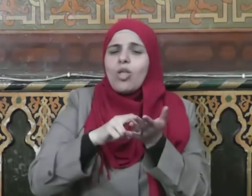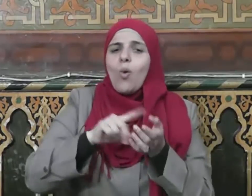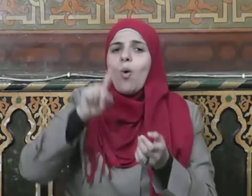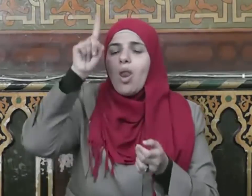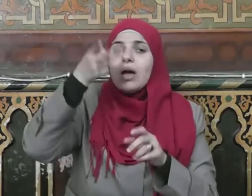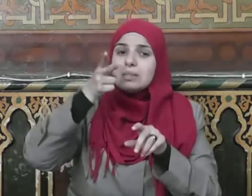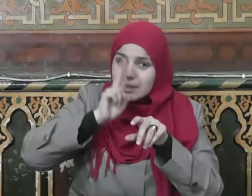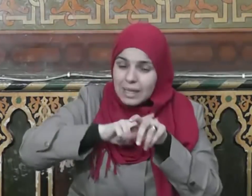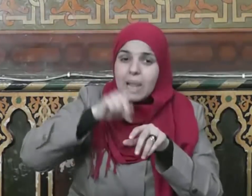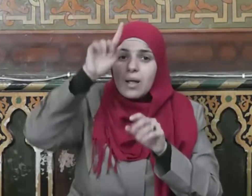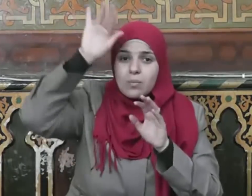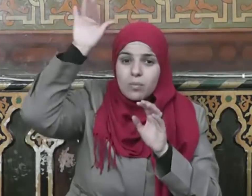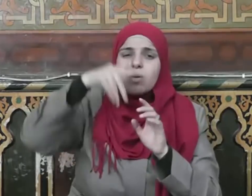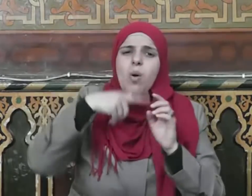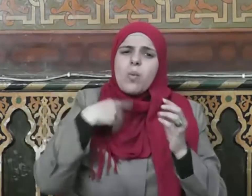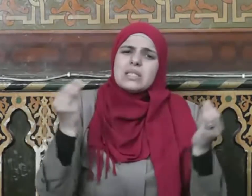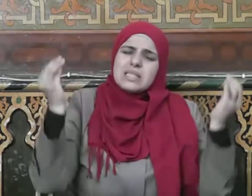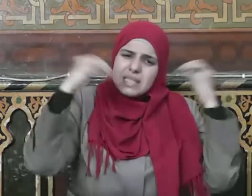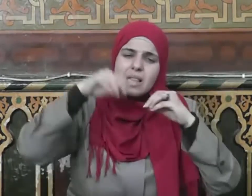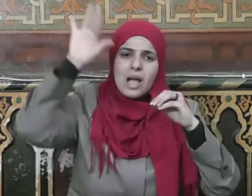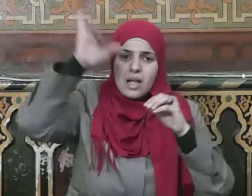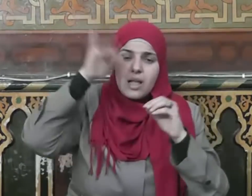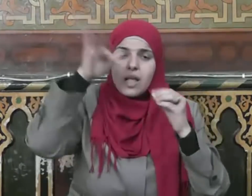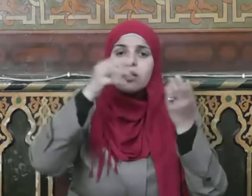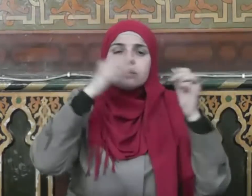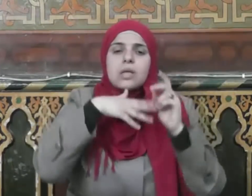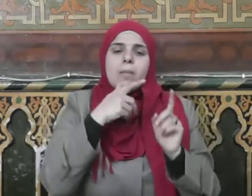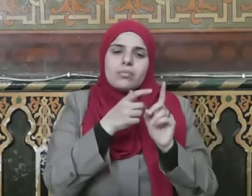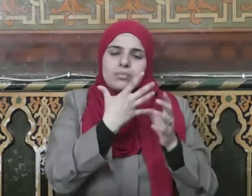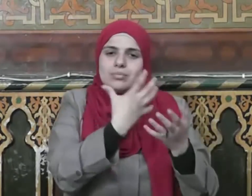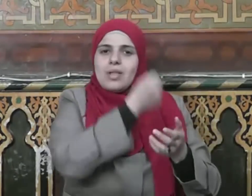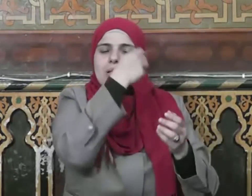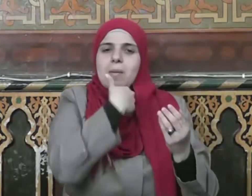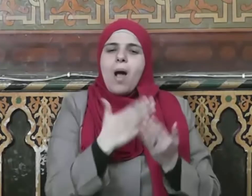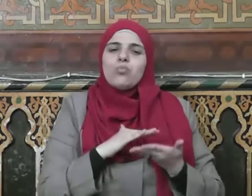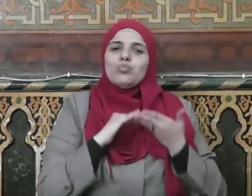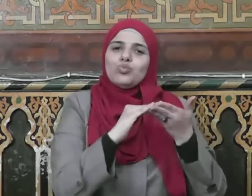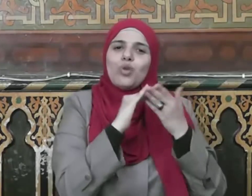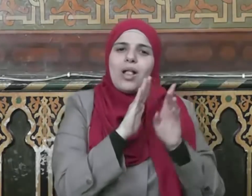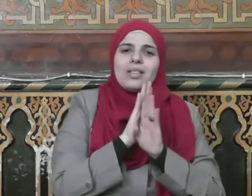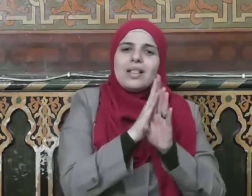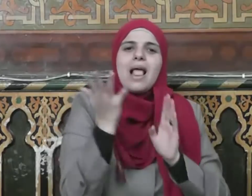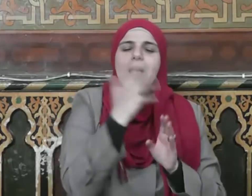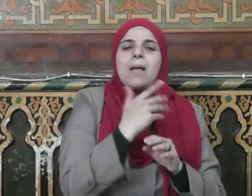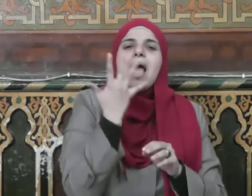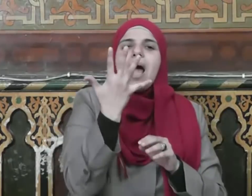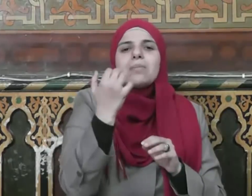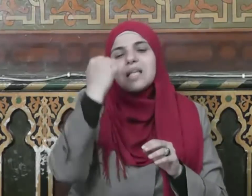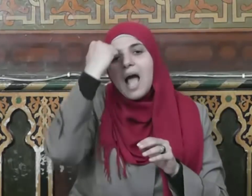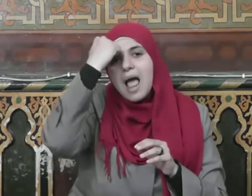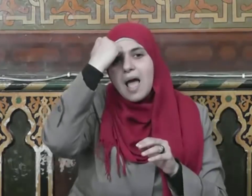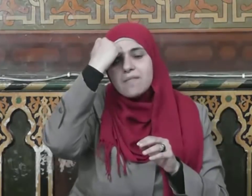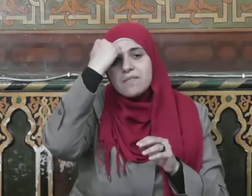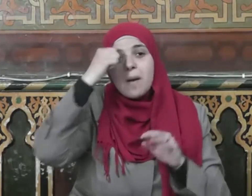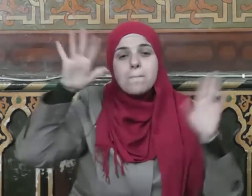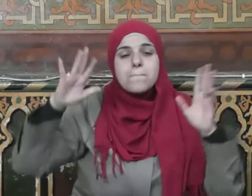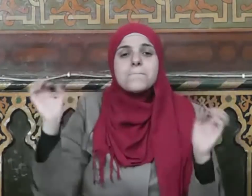ويأتوكم من فورهم هذا يمددكم ربكم بخمسة آلاف من